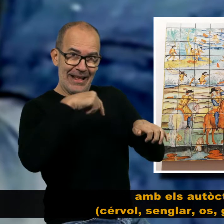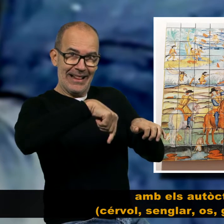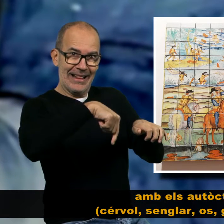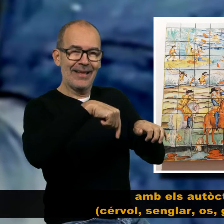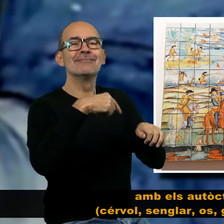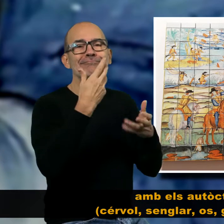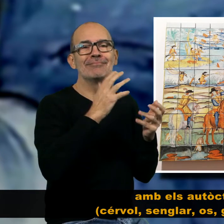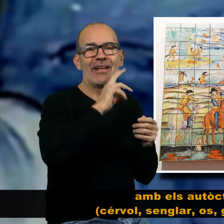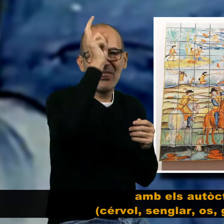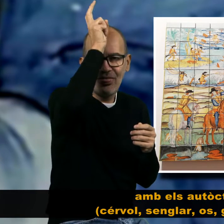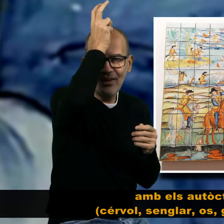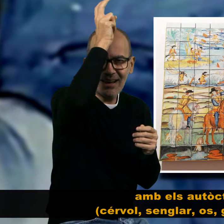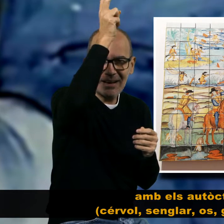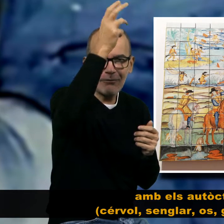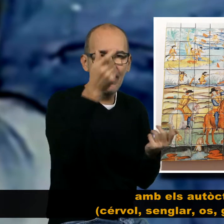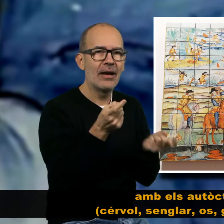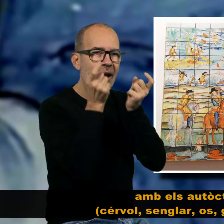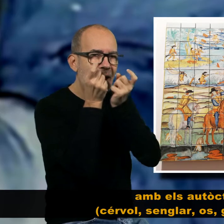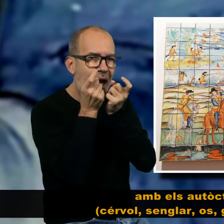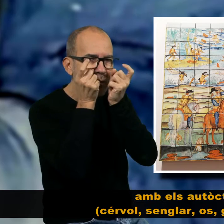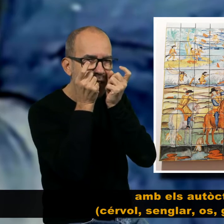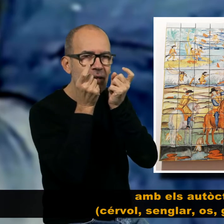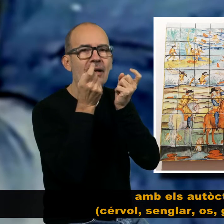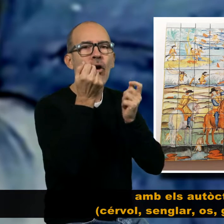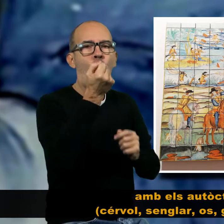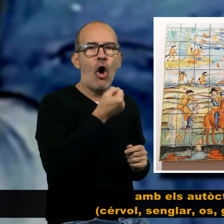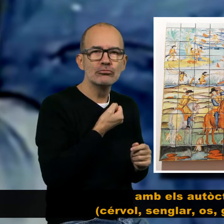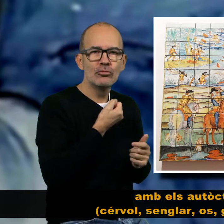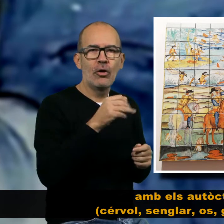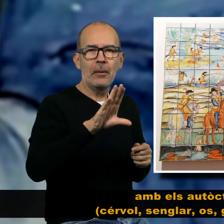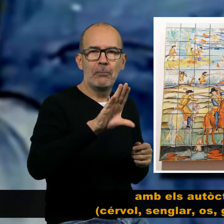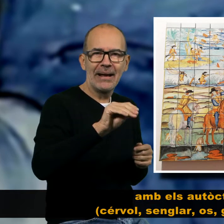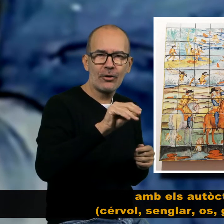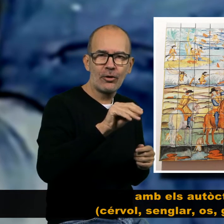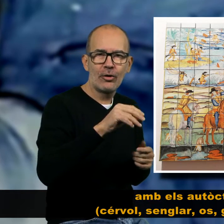els autòctons, cèrvol, senglar, os, gos, ocell.